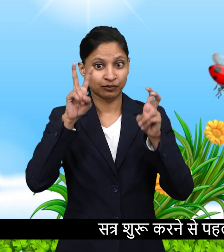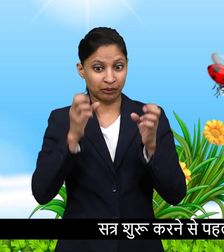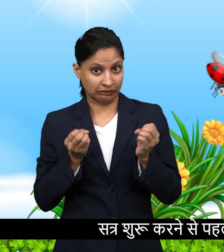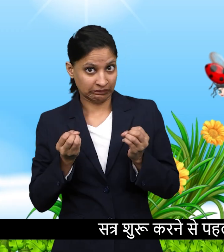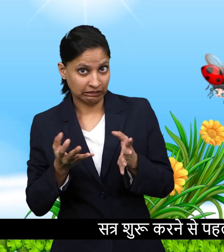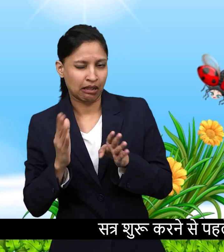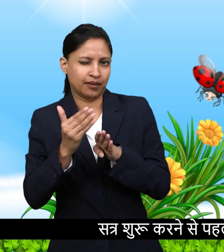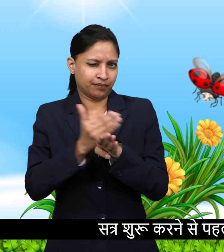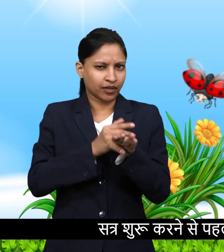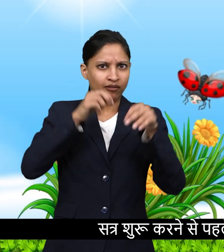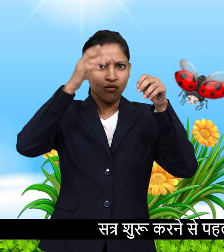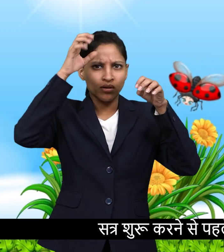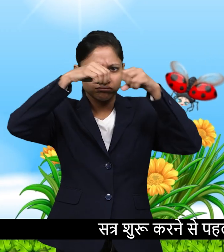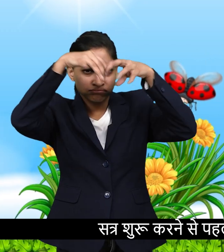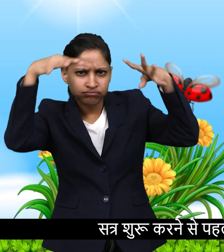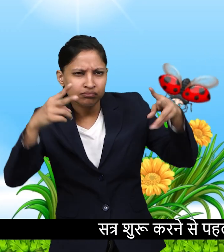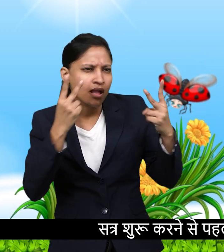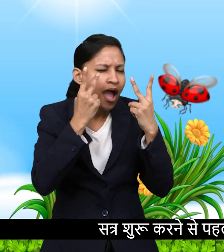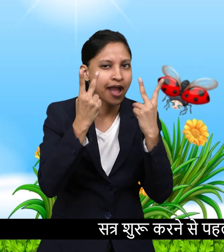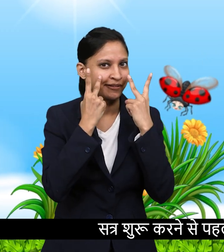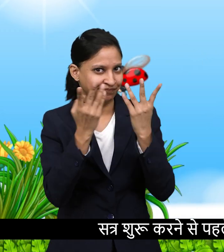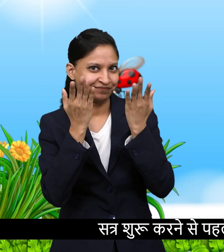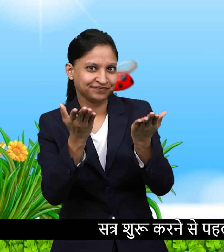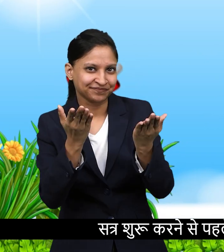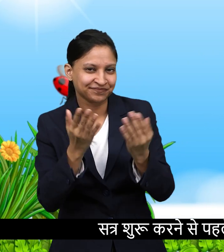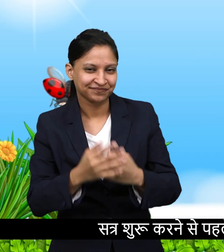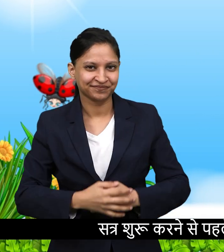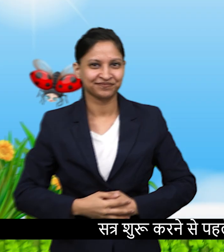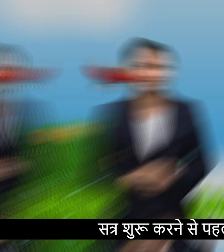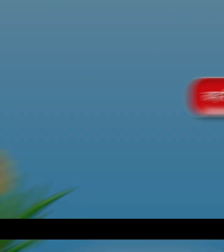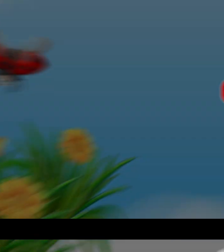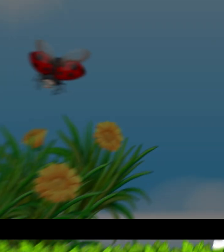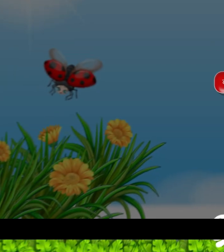सत्र शुरू करने से पहले आइए इस सत्र का अवधारणा मानचित्र देखें।